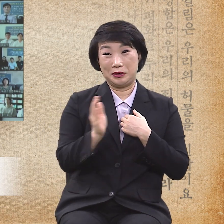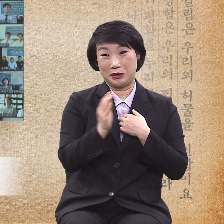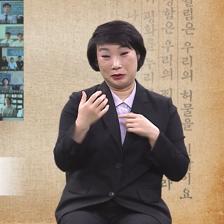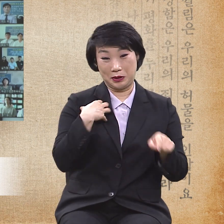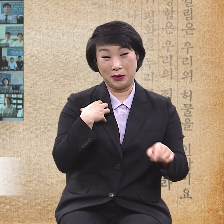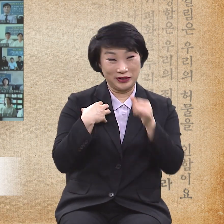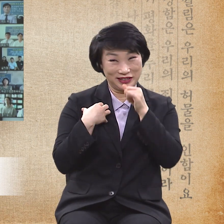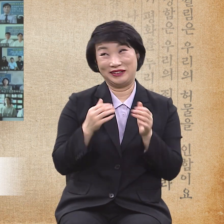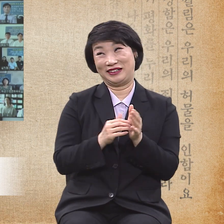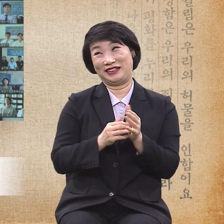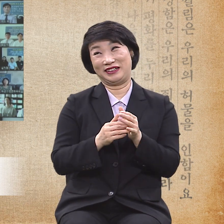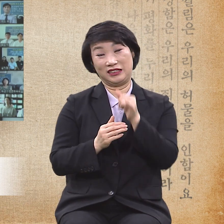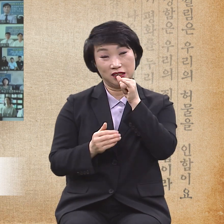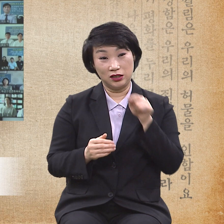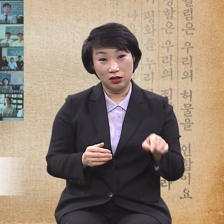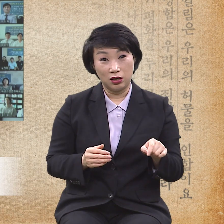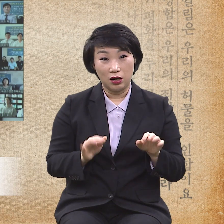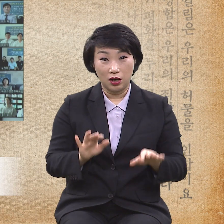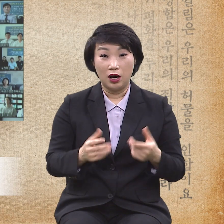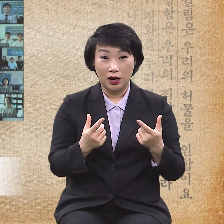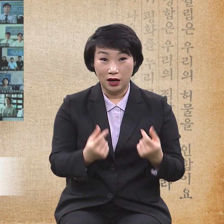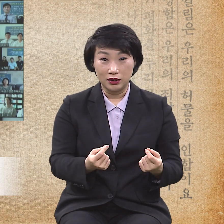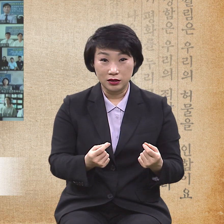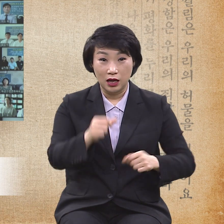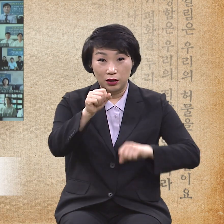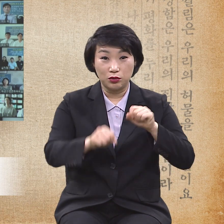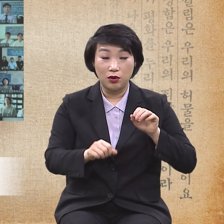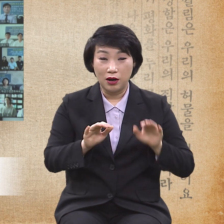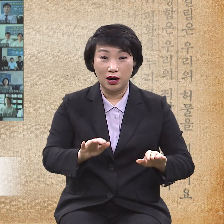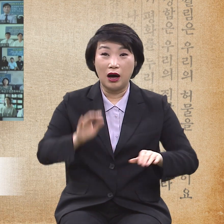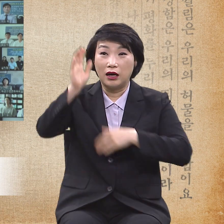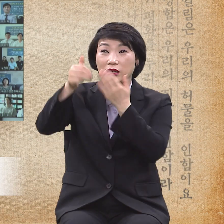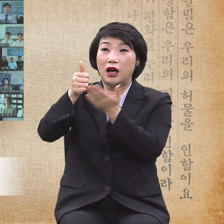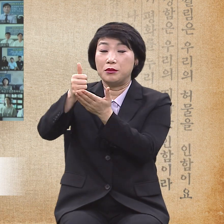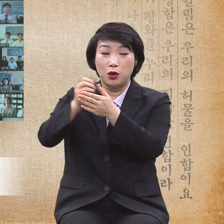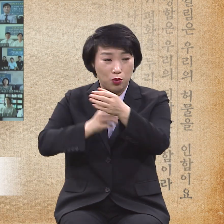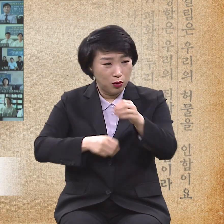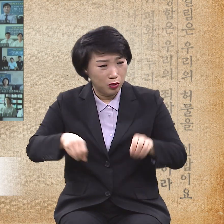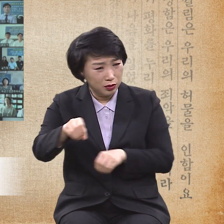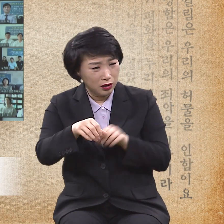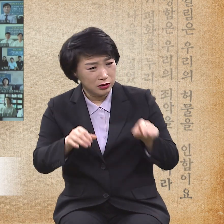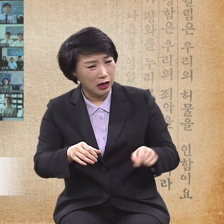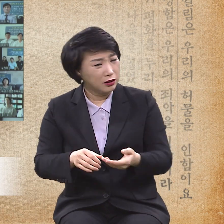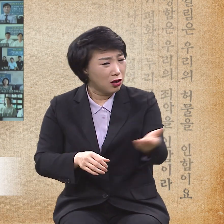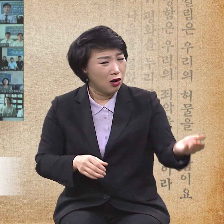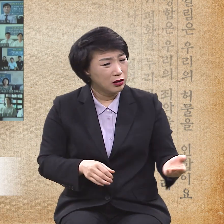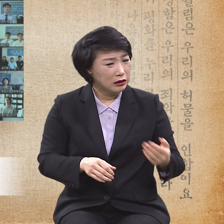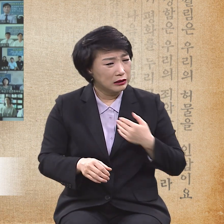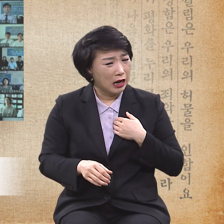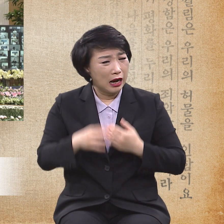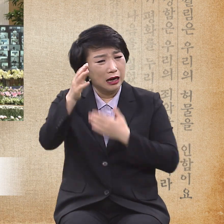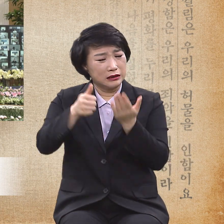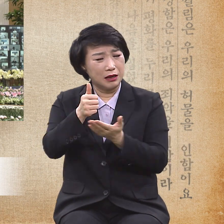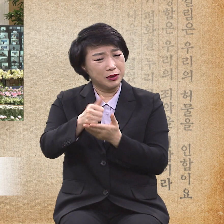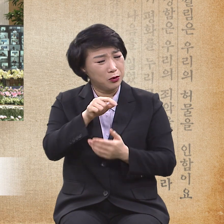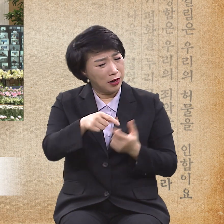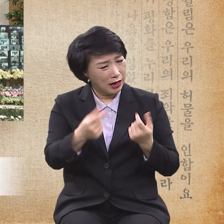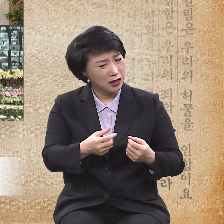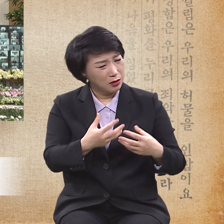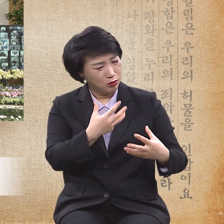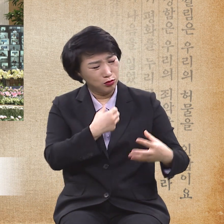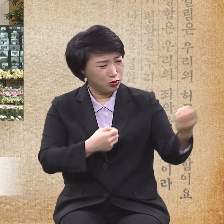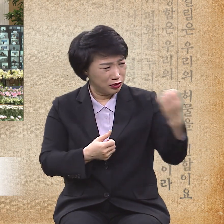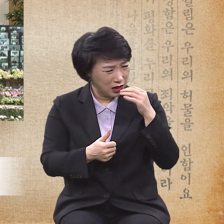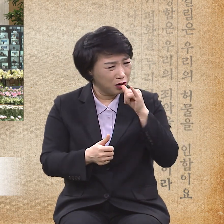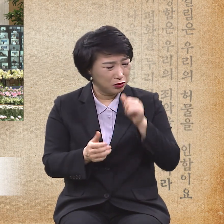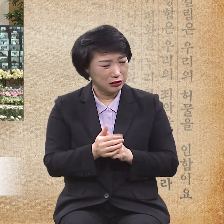했으면 했지 않냐, 이래가면서 하나님이 오히려 너희들은 나를 이렇게